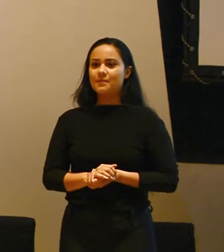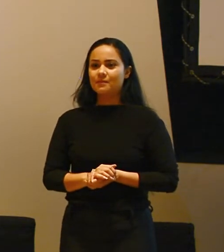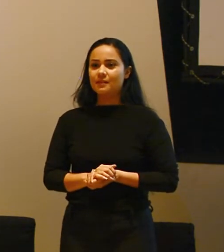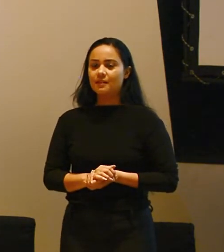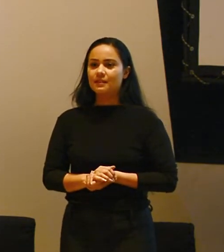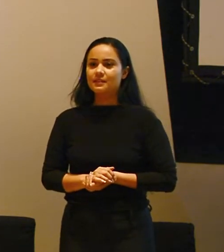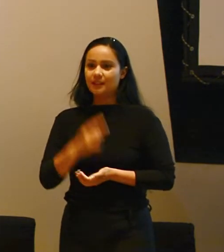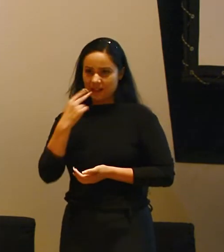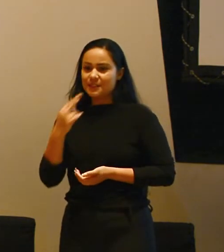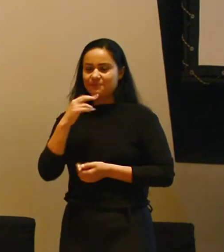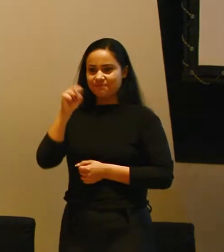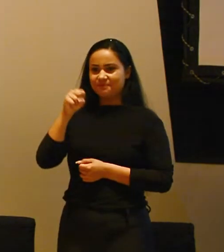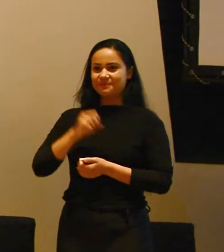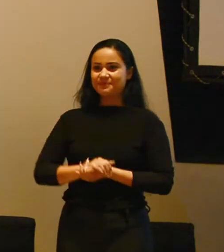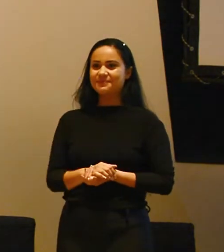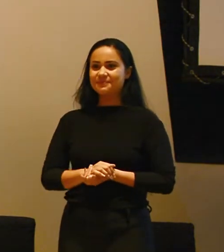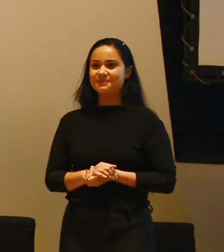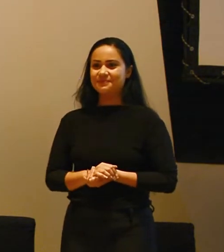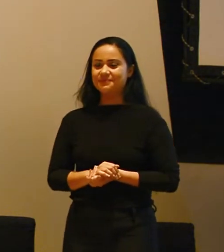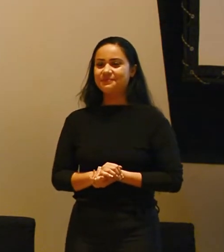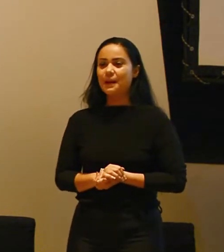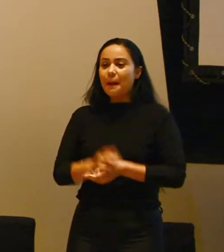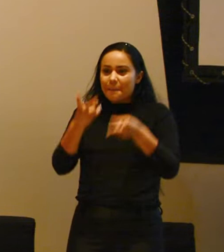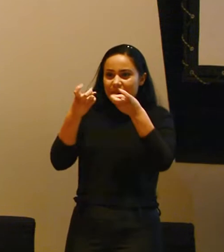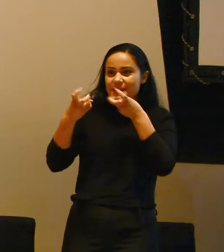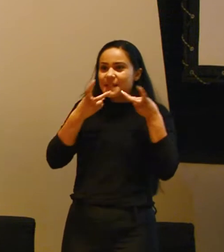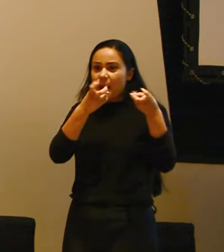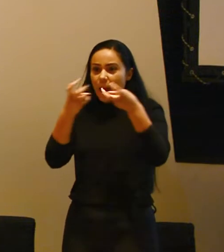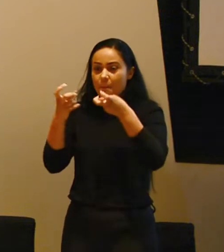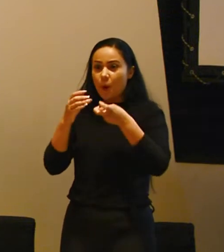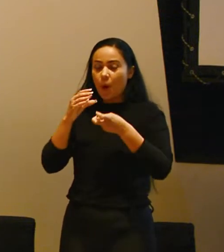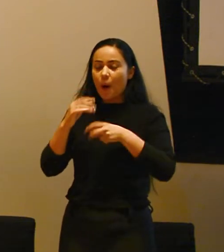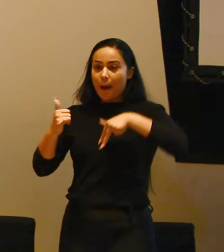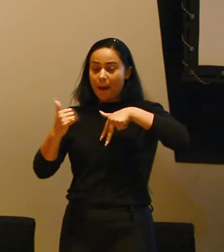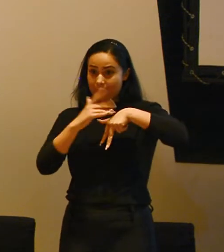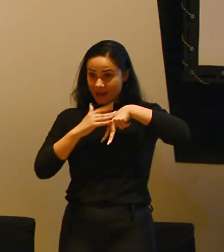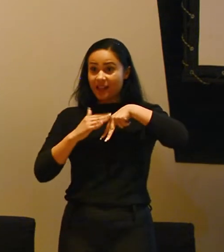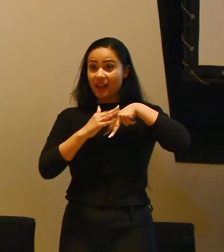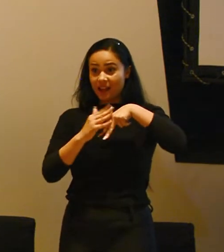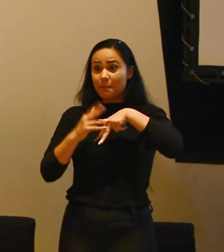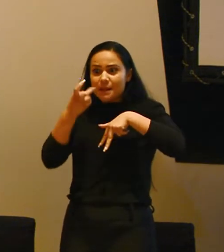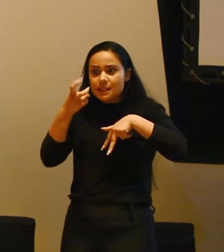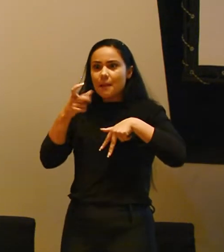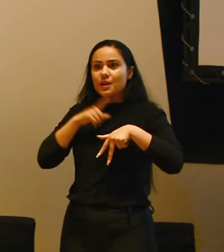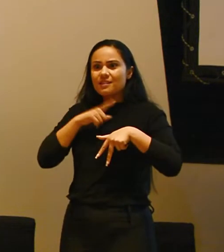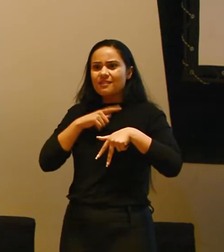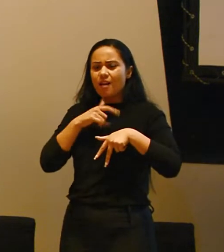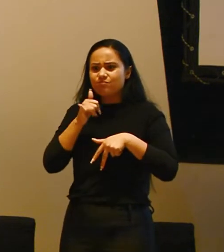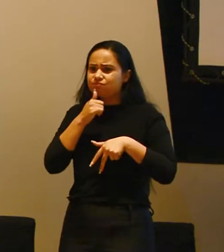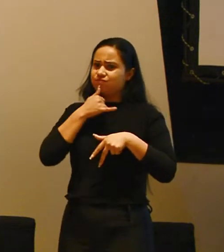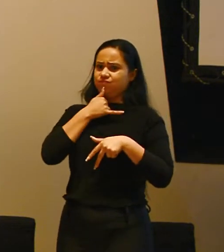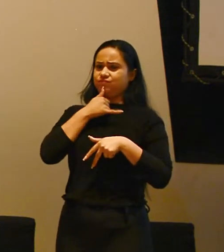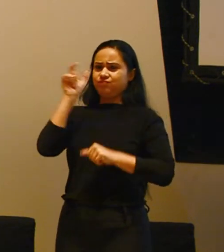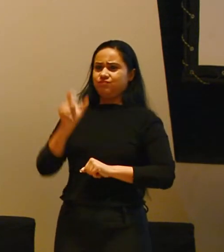E vamos falar então sobre a atualização do tratamento de surdez. Eu percebo que muitos dos meus pacientes, muitas vezes eu percebo que existe uma